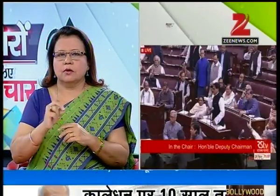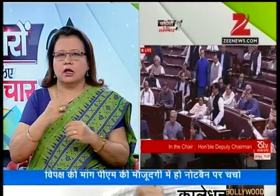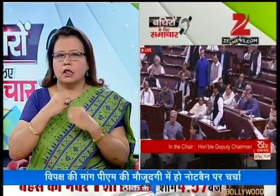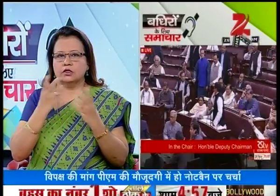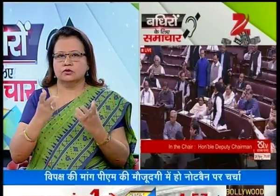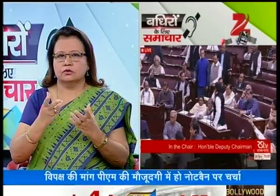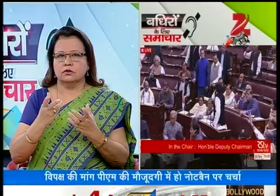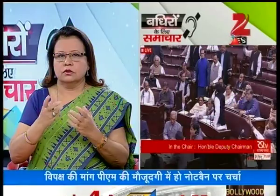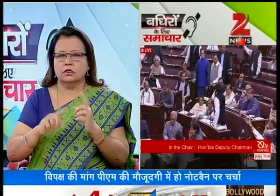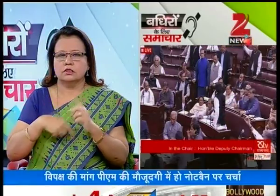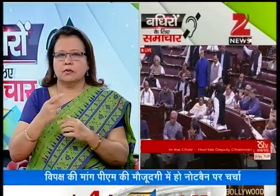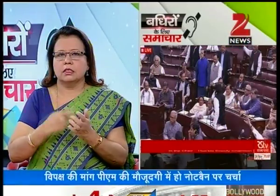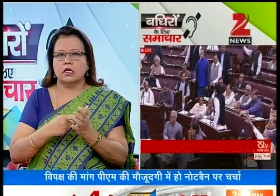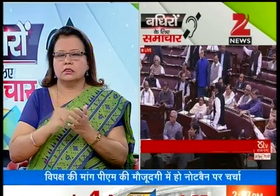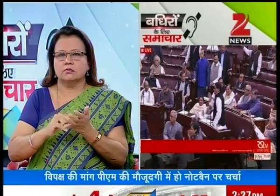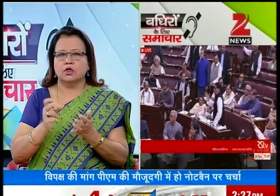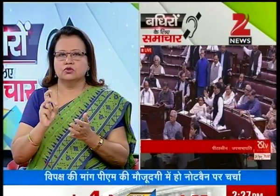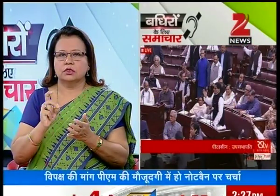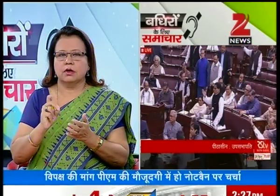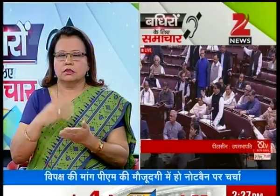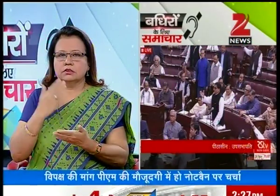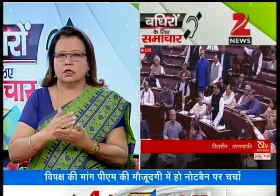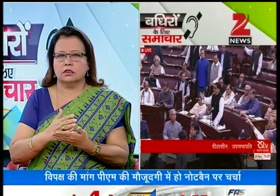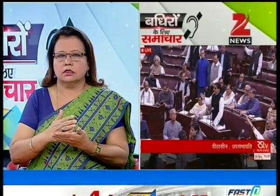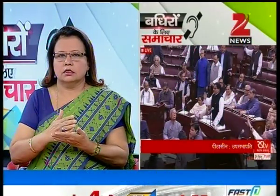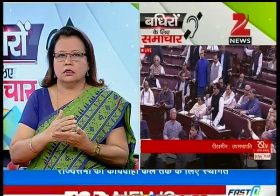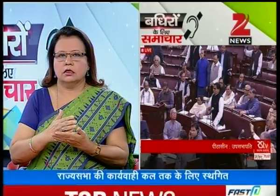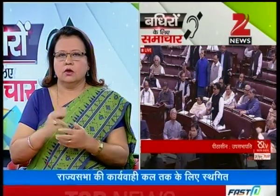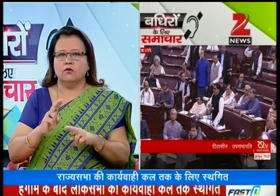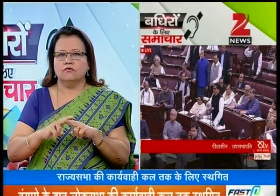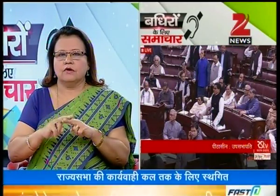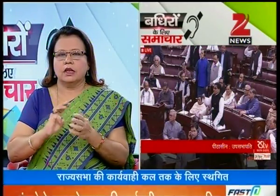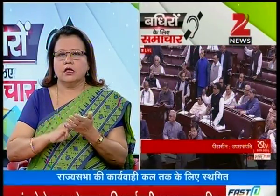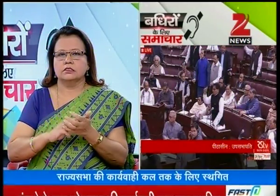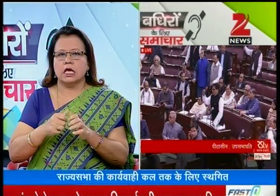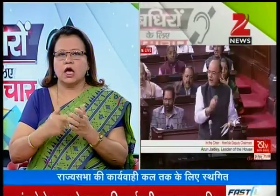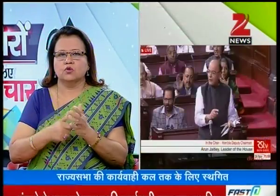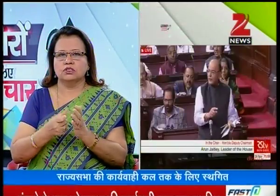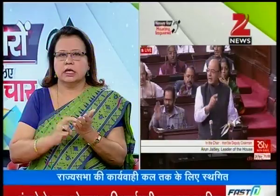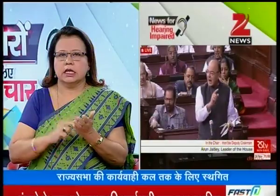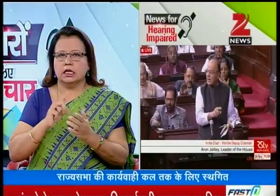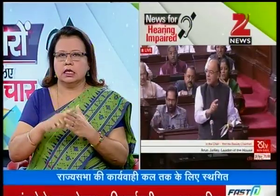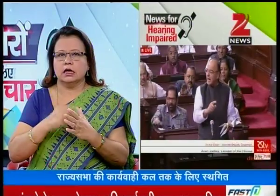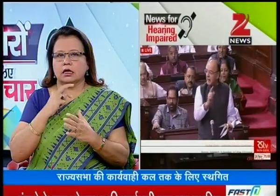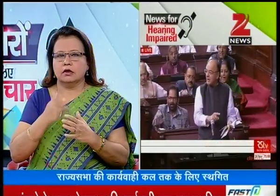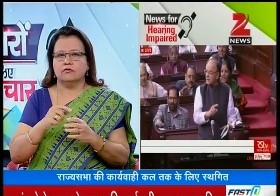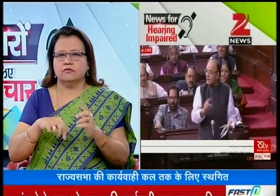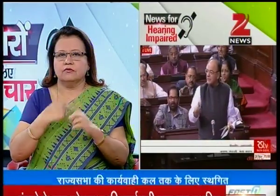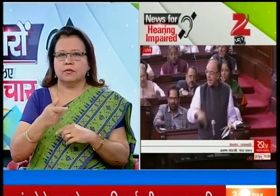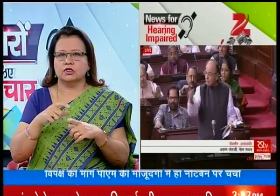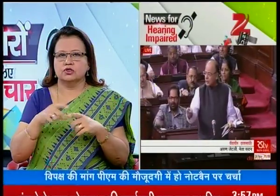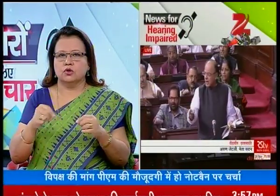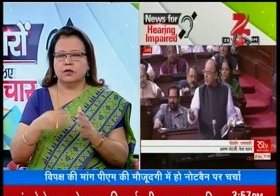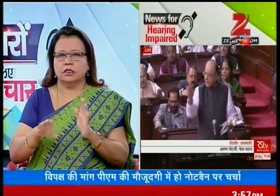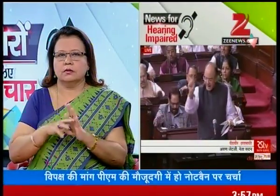दोबारा हंगामा शुरू कर दिया इसके बाद राज्यसभा दूसरी बार स्थगित कर दी गई वित्त मंत्री अरुण जेटली का कहना था कि